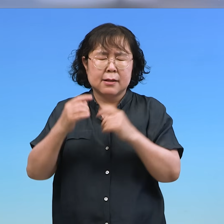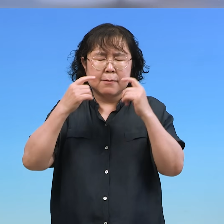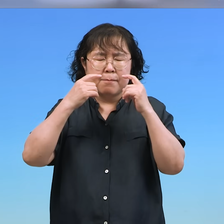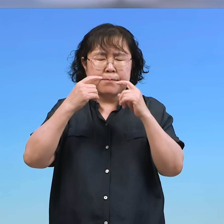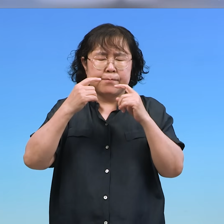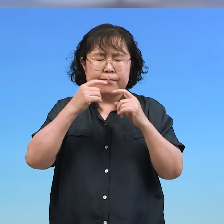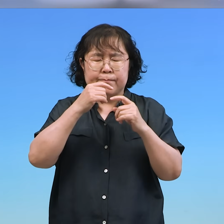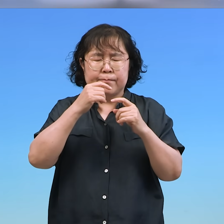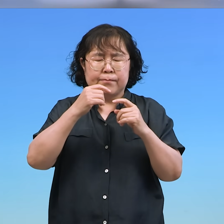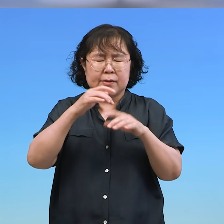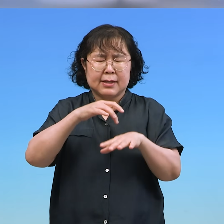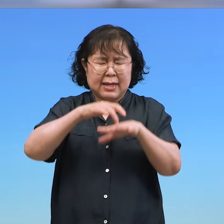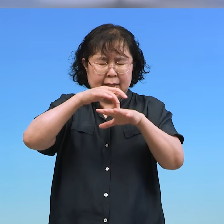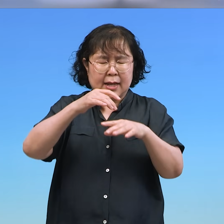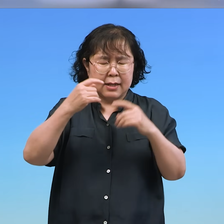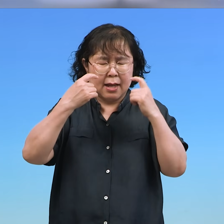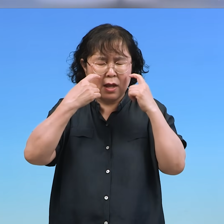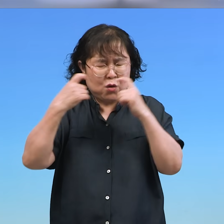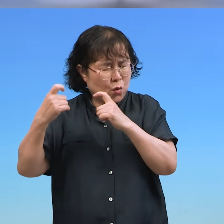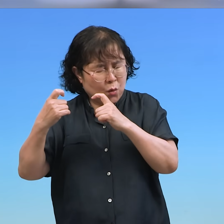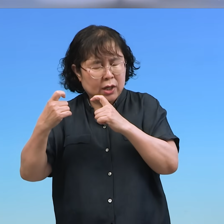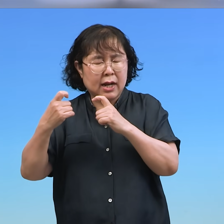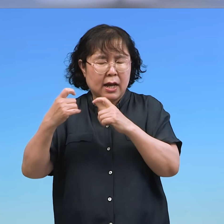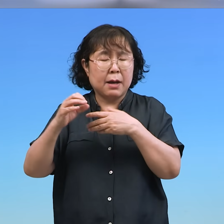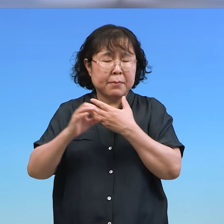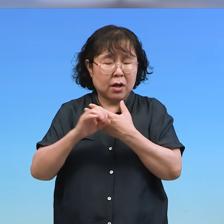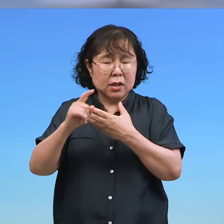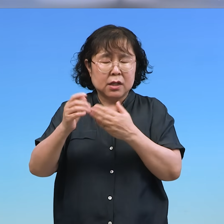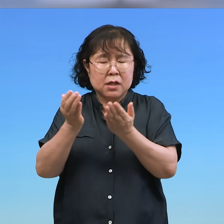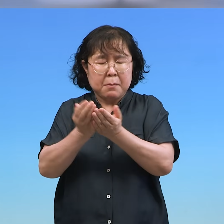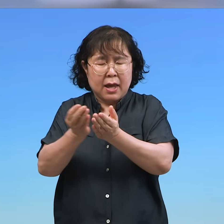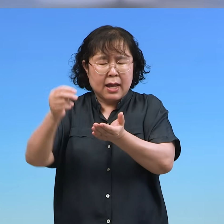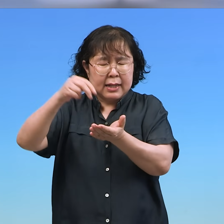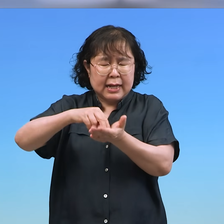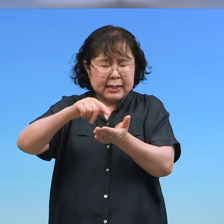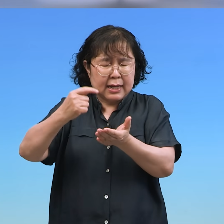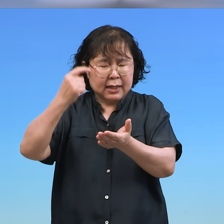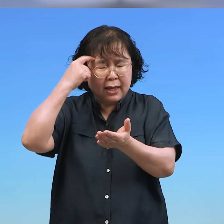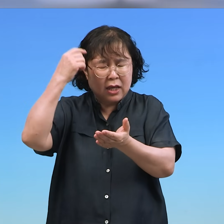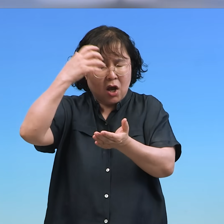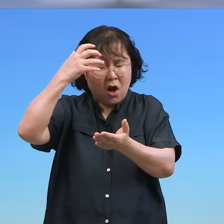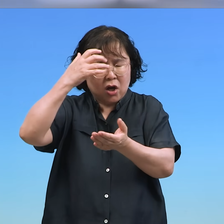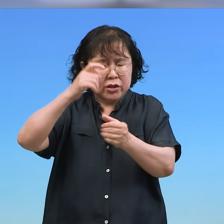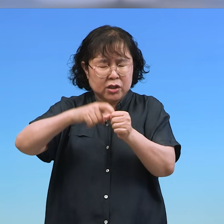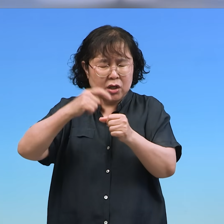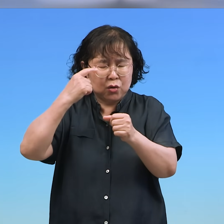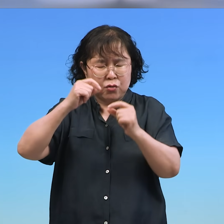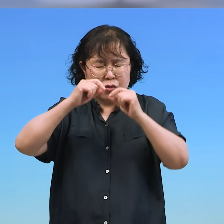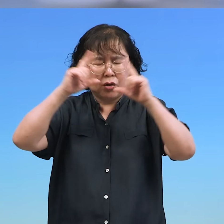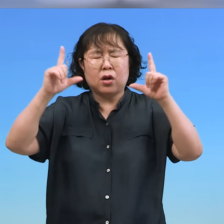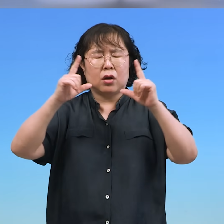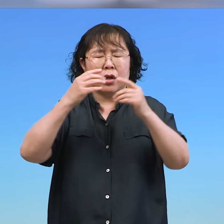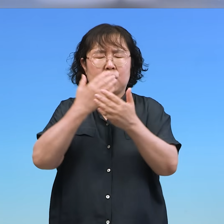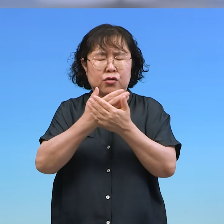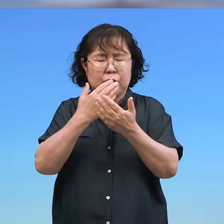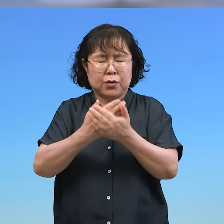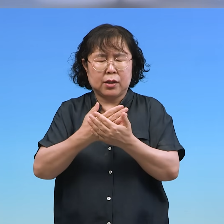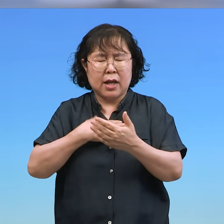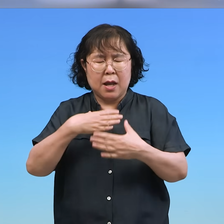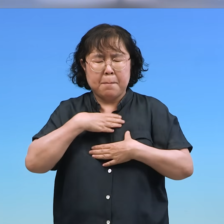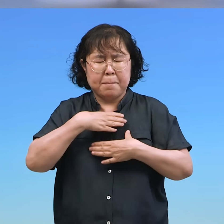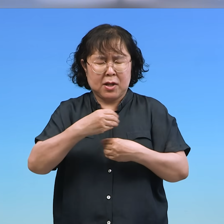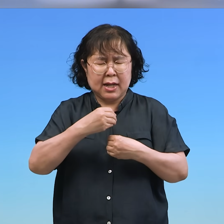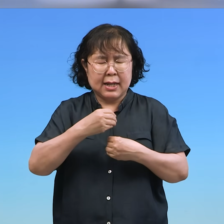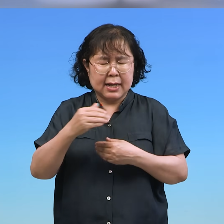악한 것들의 유혹이라고 한다면 그 배에 올라타지 않도록 영안을 열어주시기 원합니다. 아무리